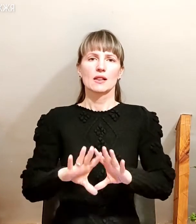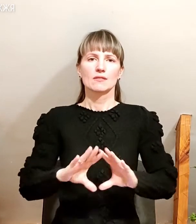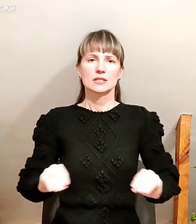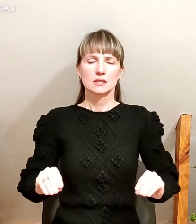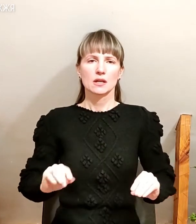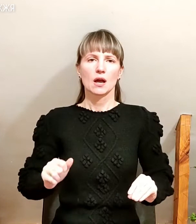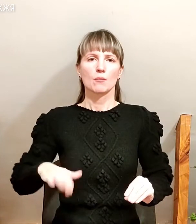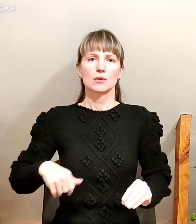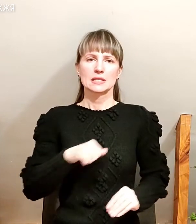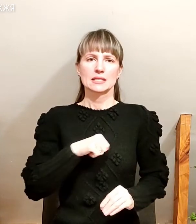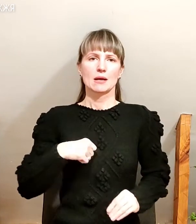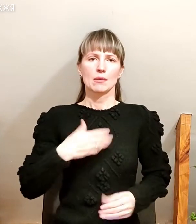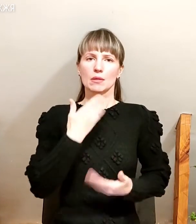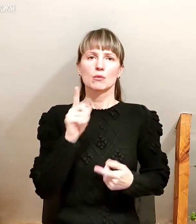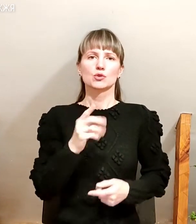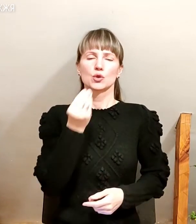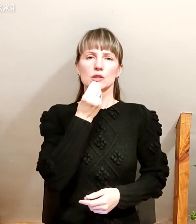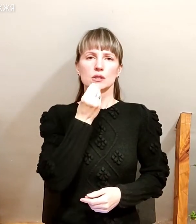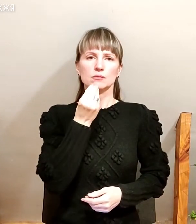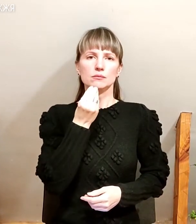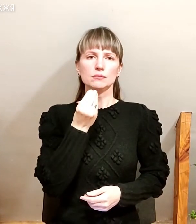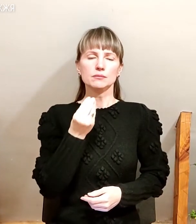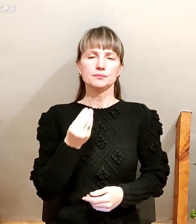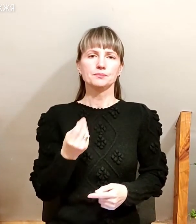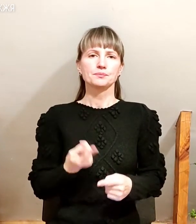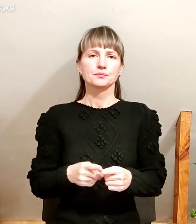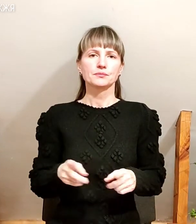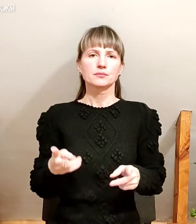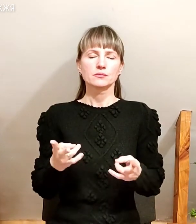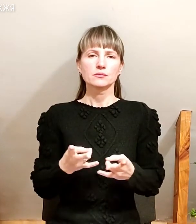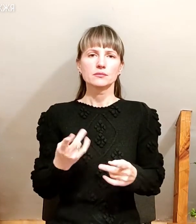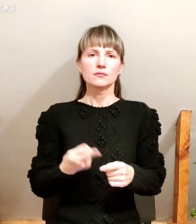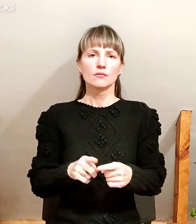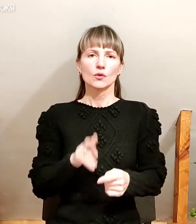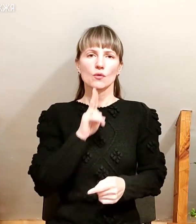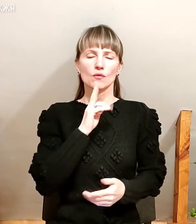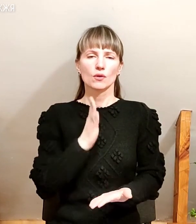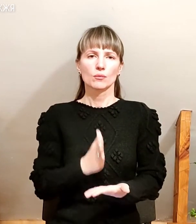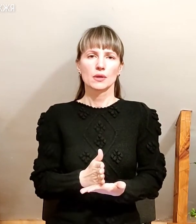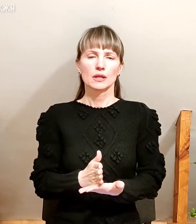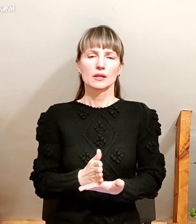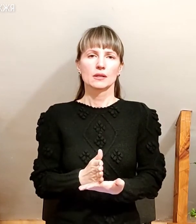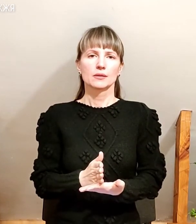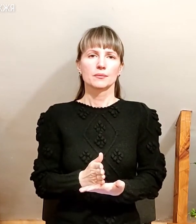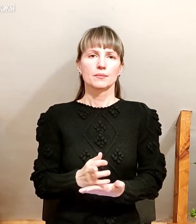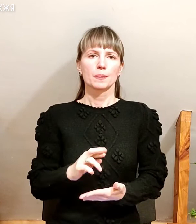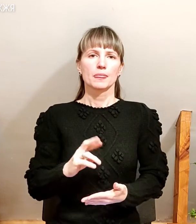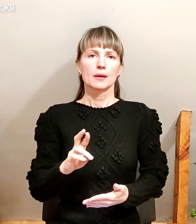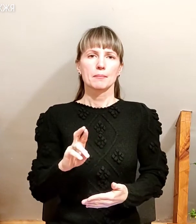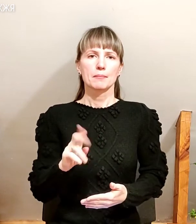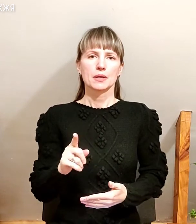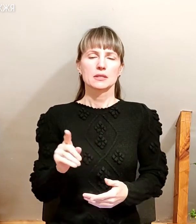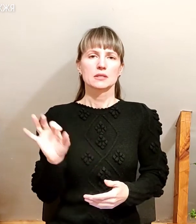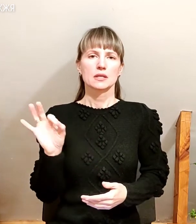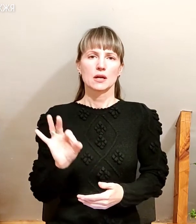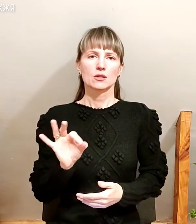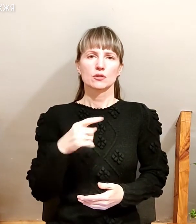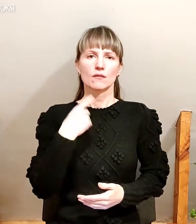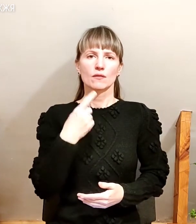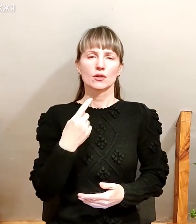самим немає що їсти, розумієте, якби, от на це звертайте увагу. І, ну, якби одразу звертаюся